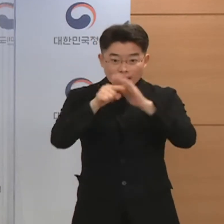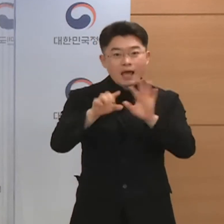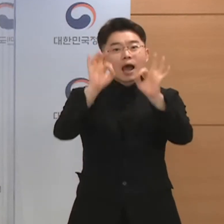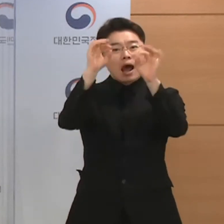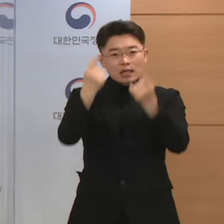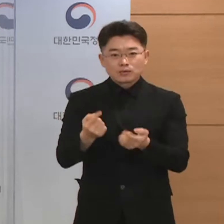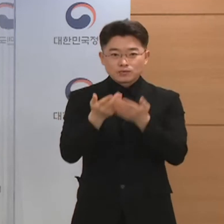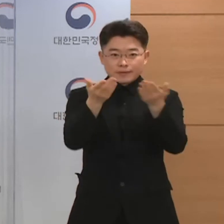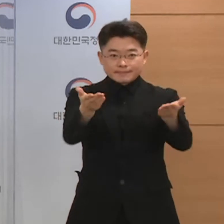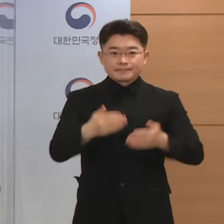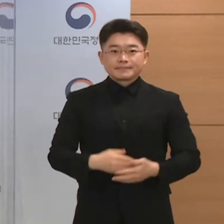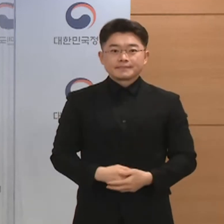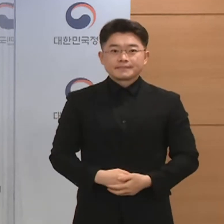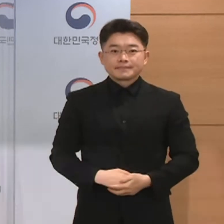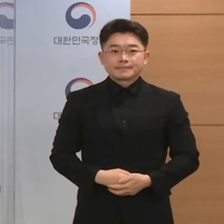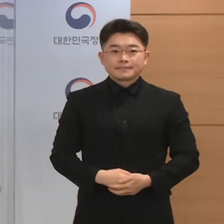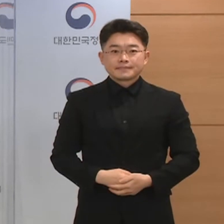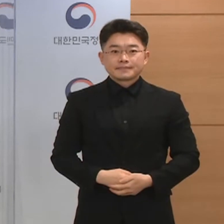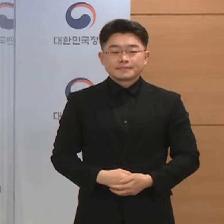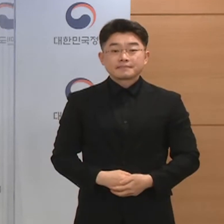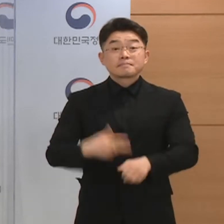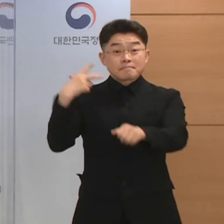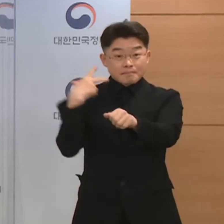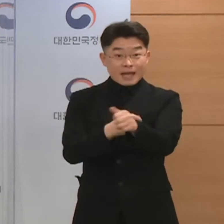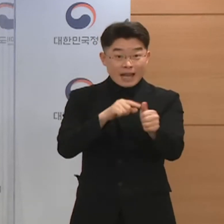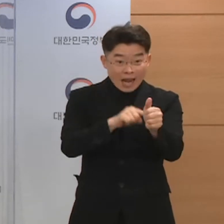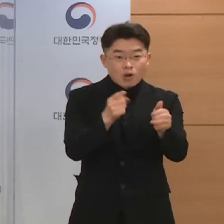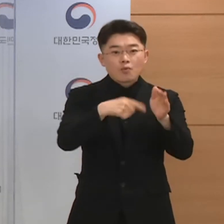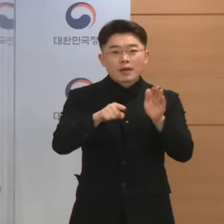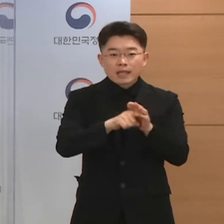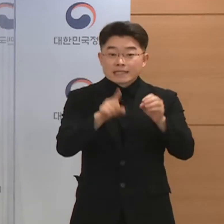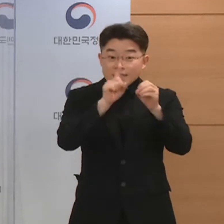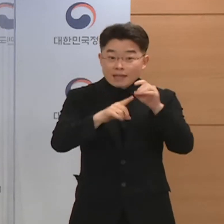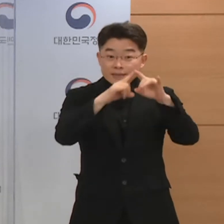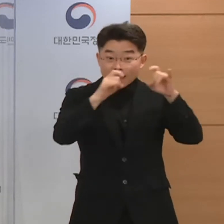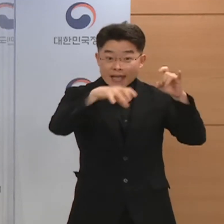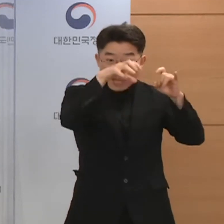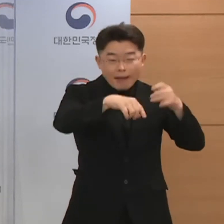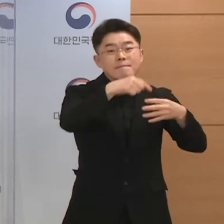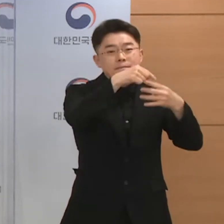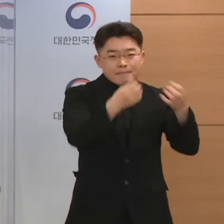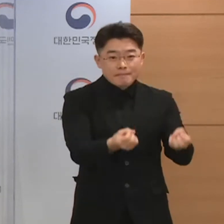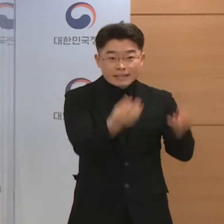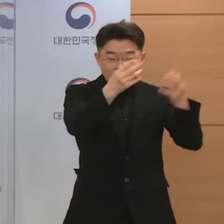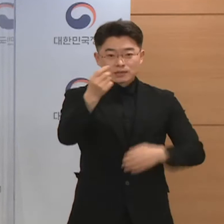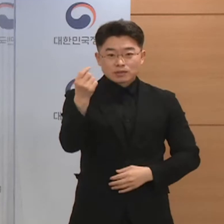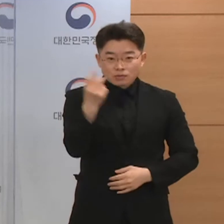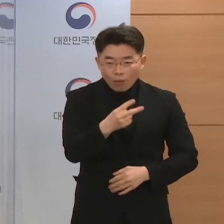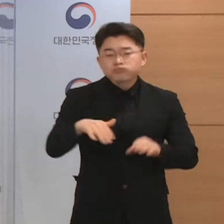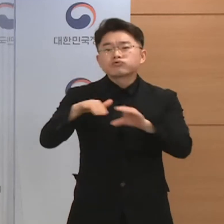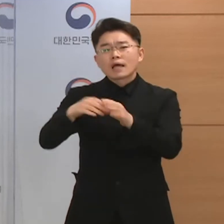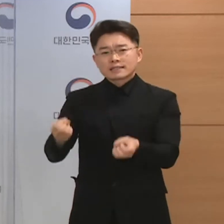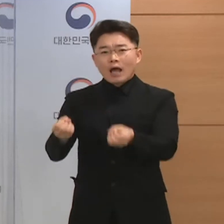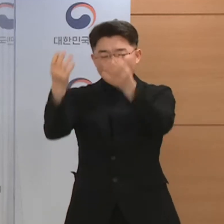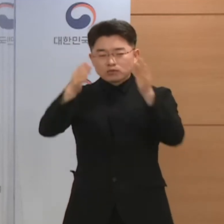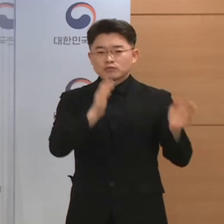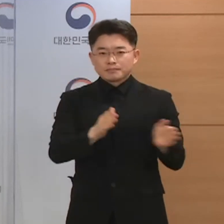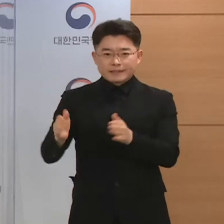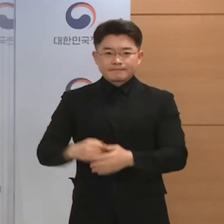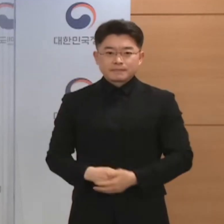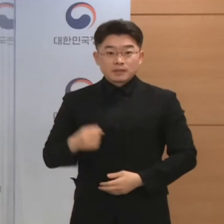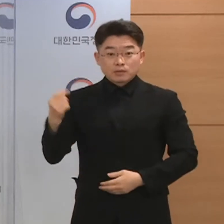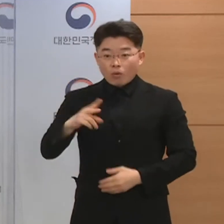제공됩니다. 백신 접종자를 위한 템플스테이, 문화재 특별 관람 등 다양한 행사가 개최되며